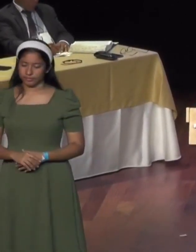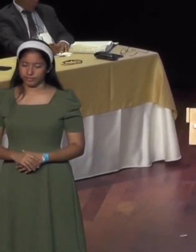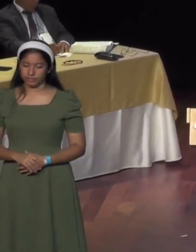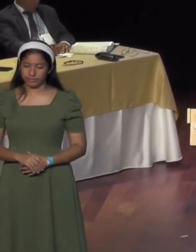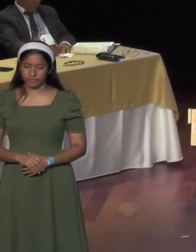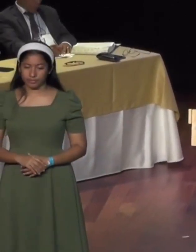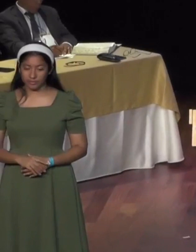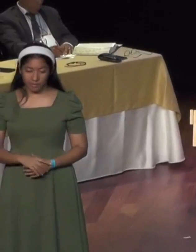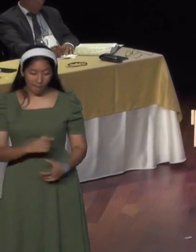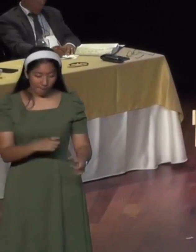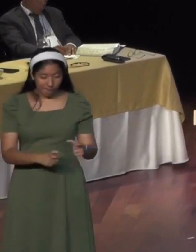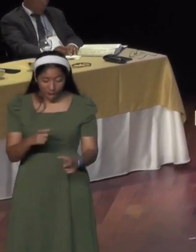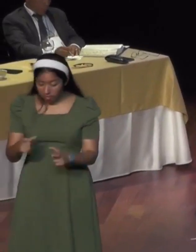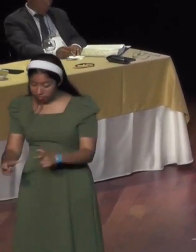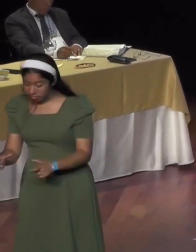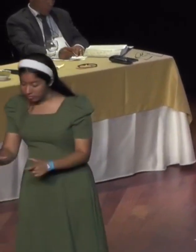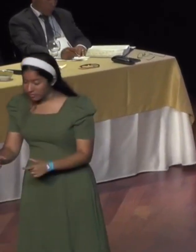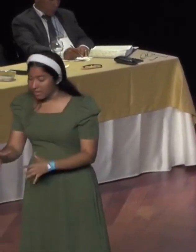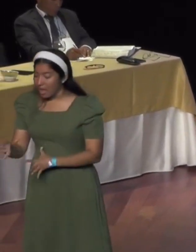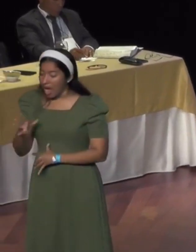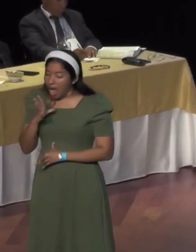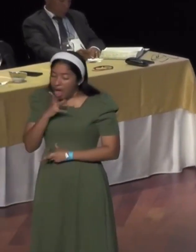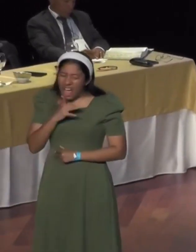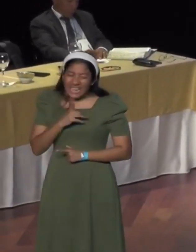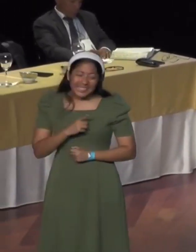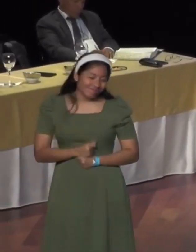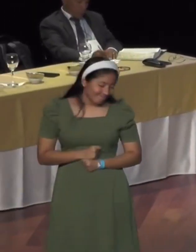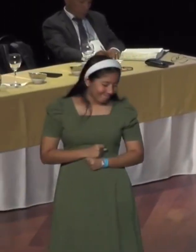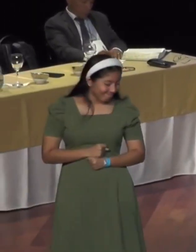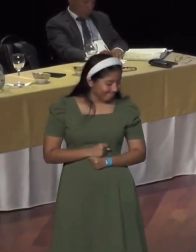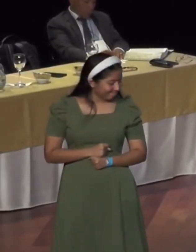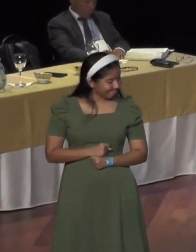La gente tenía hambre. La gente